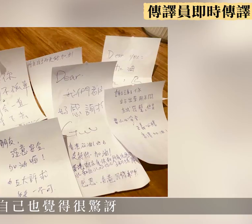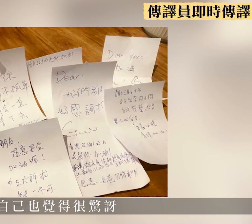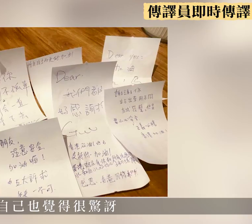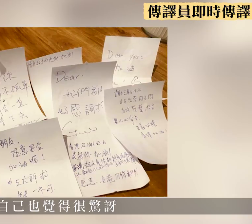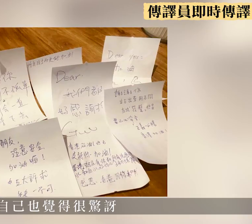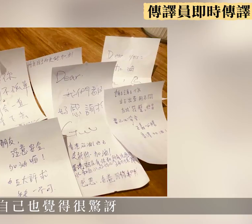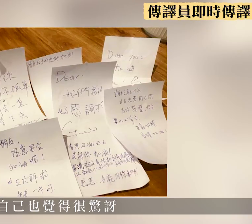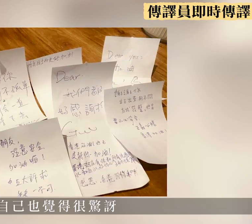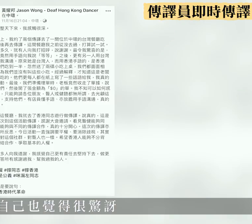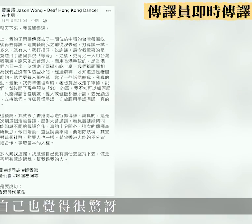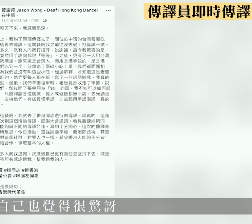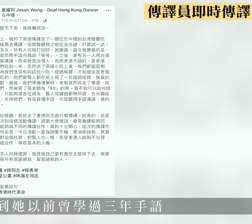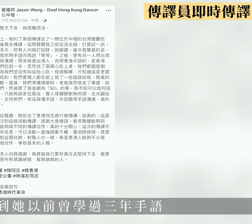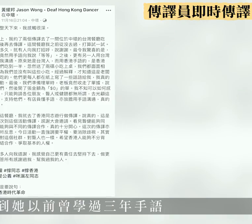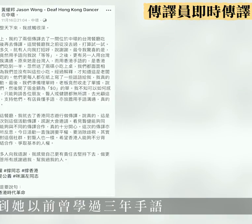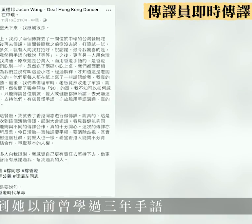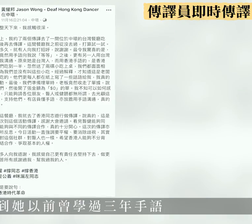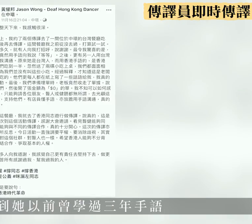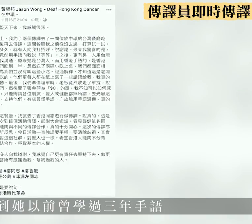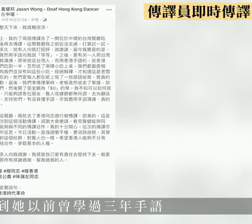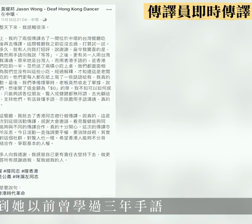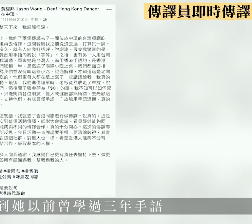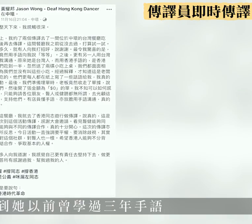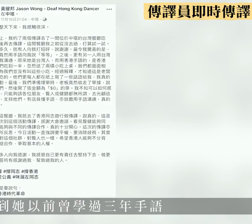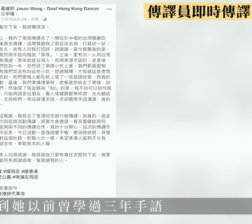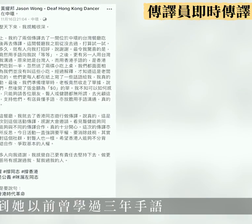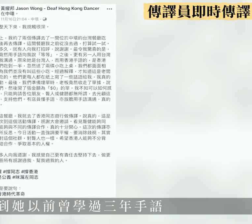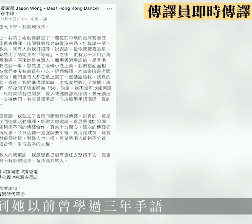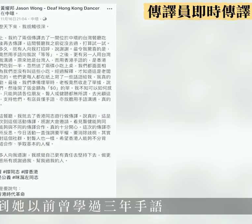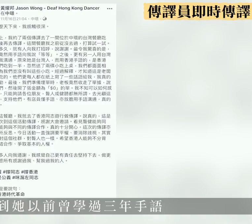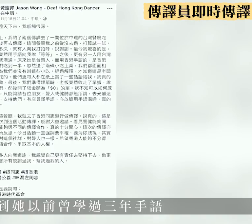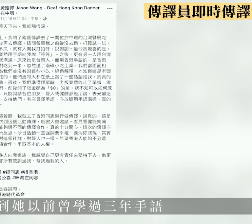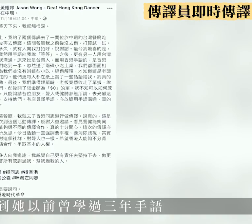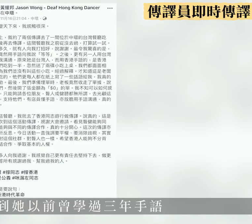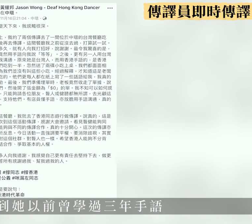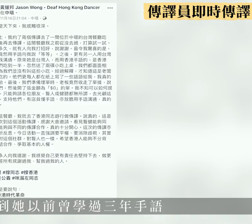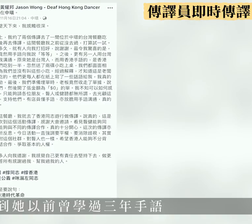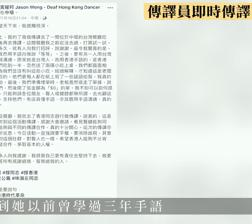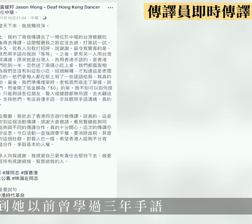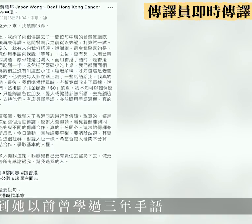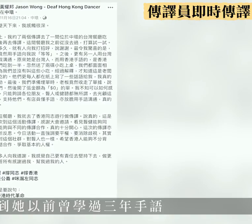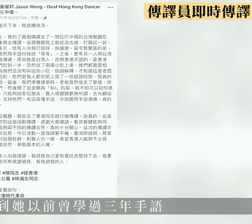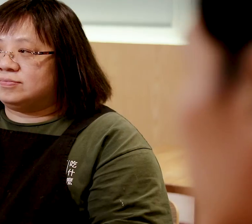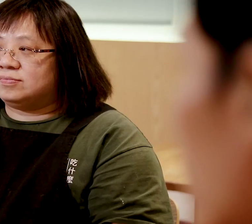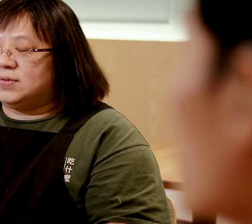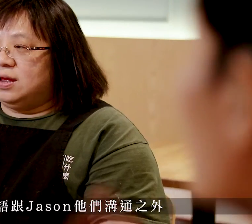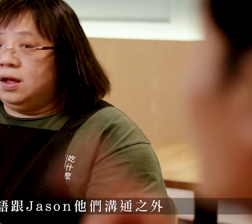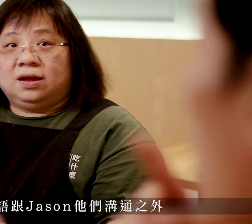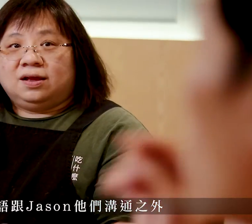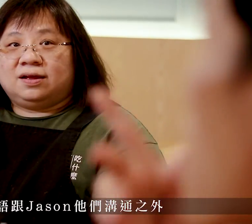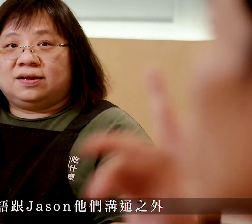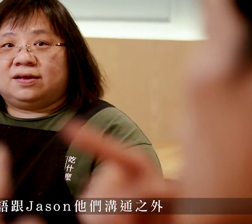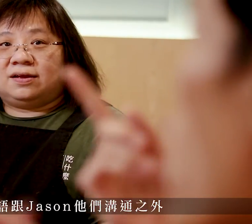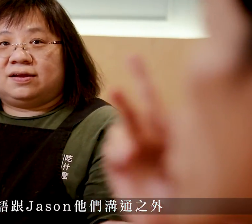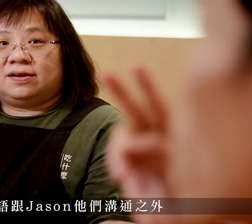都覺得係咯，好驚訝啦，因為真係估唔到原來佢以前學過三年手語嘅。 除咗